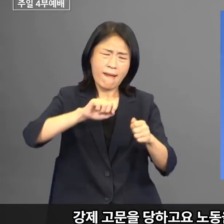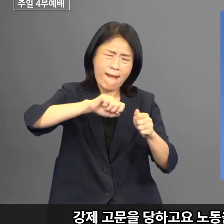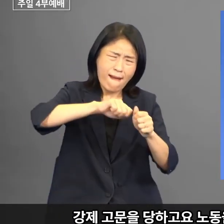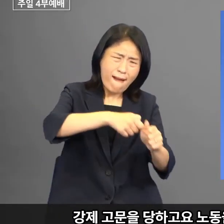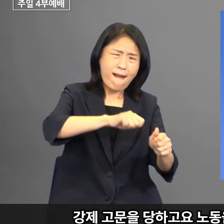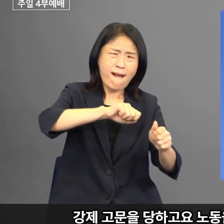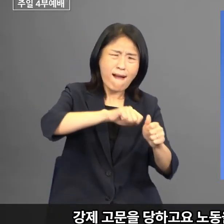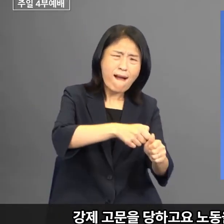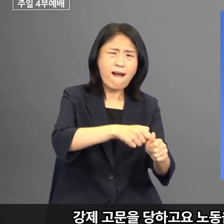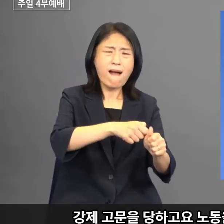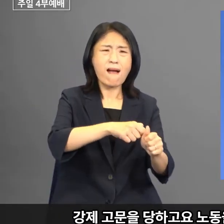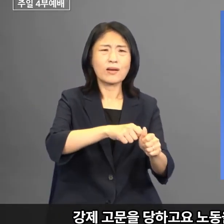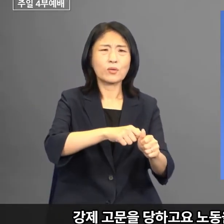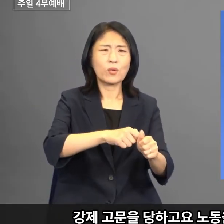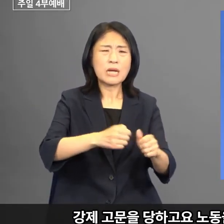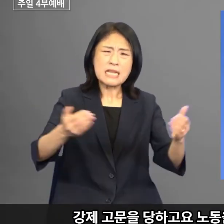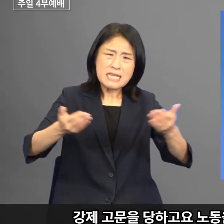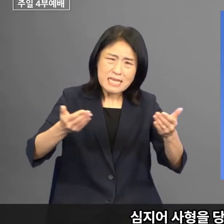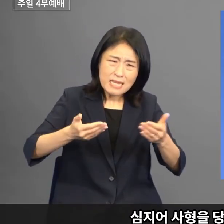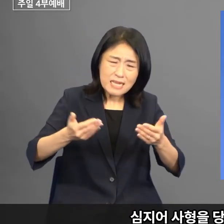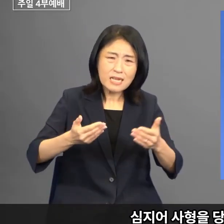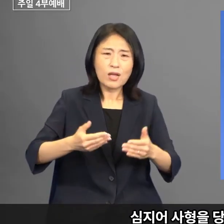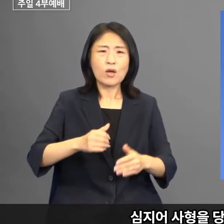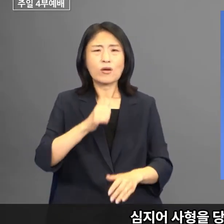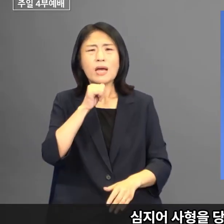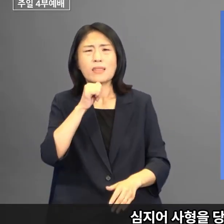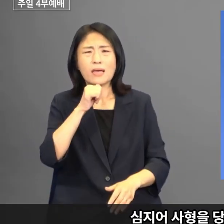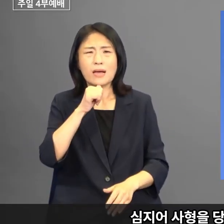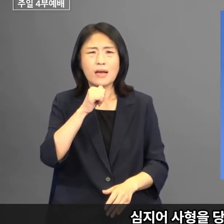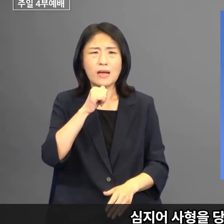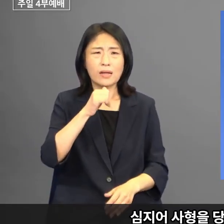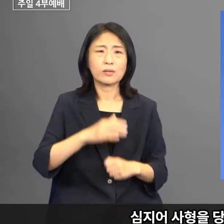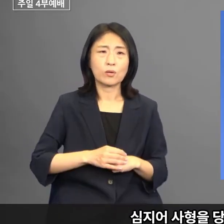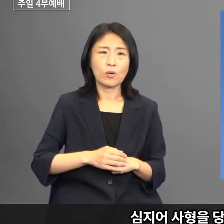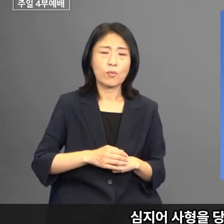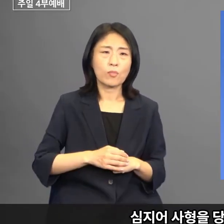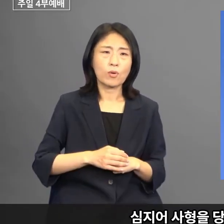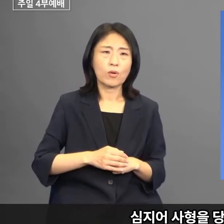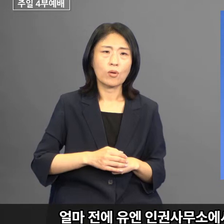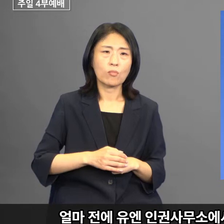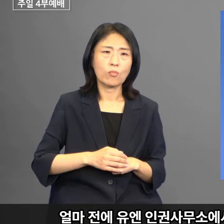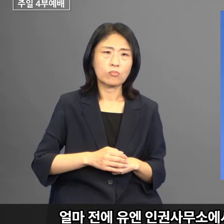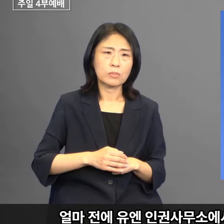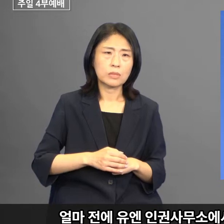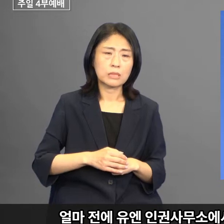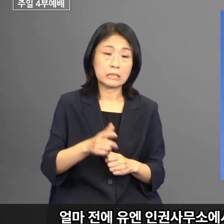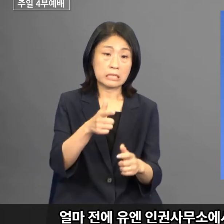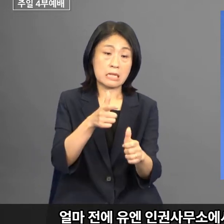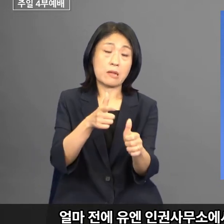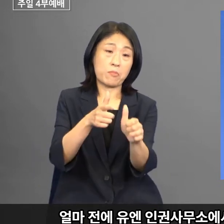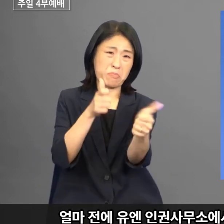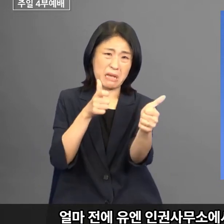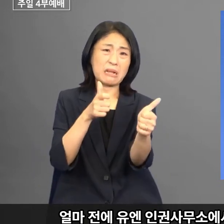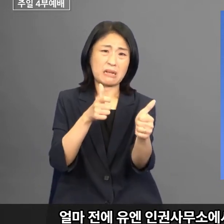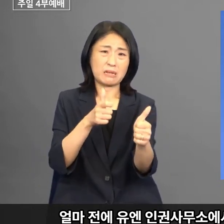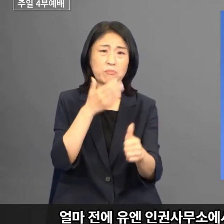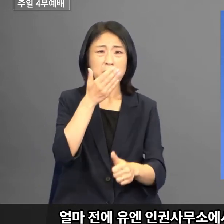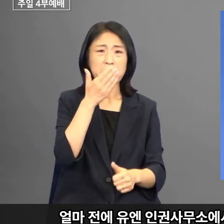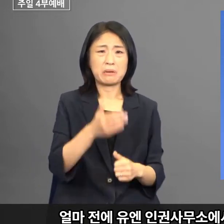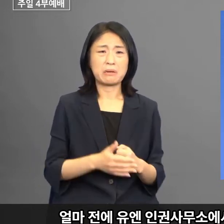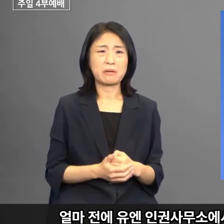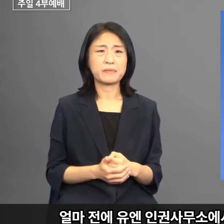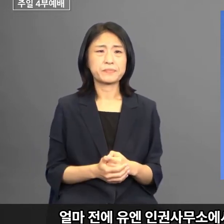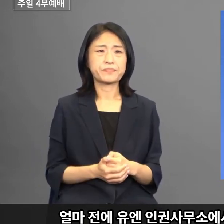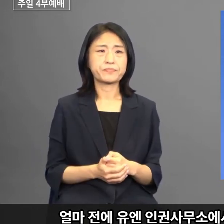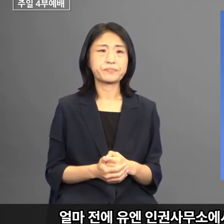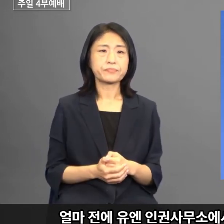당하고요. 노동을 해야 되고 굶주릴 수 있고요. 심지어 사형을 당할 수도 있는 겁니다. 얼마 전에 유엔 인권사무소에서